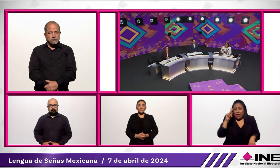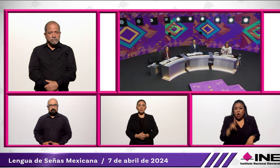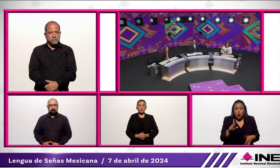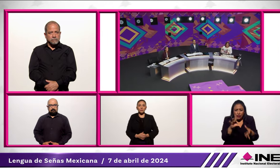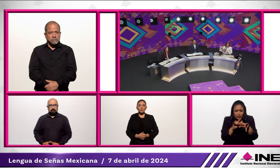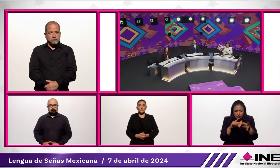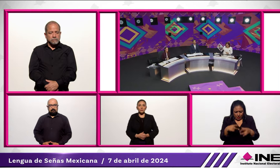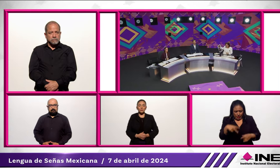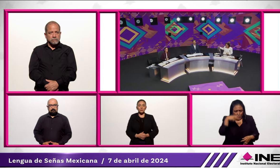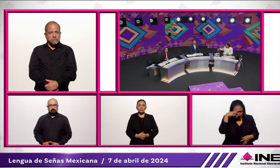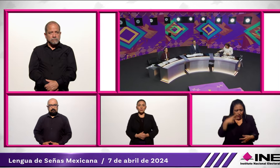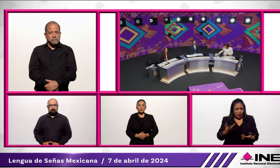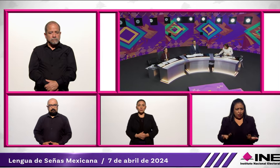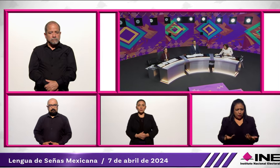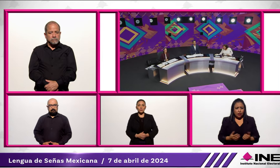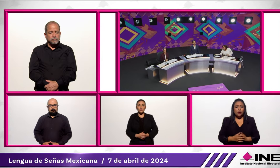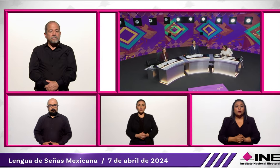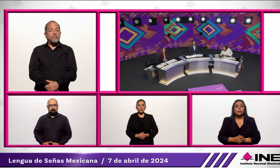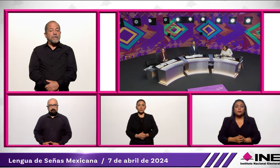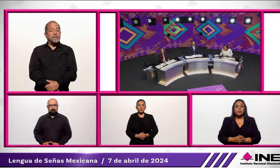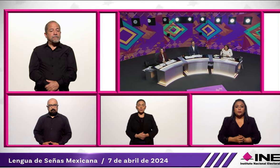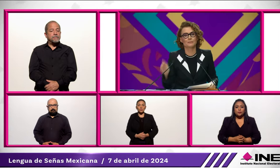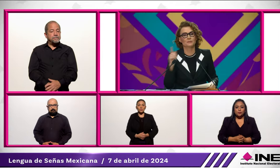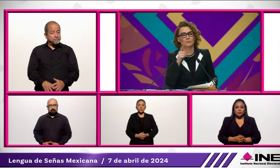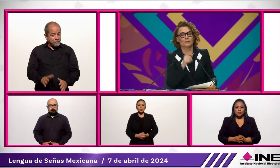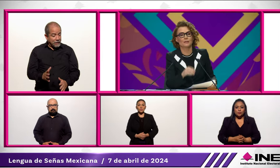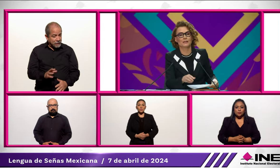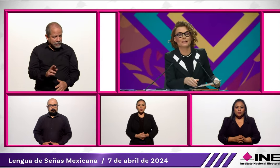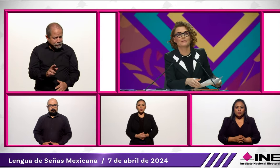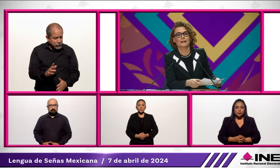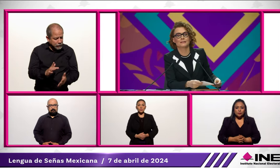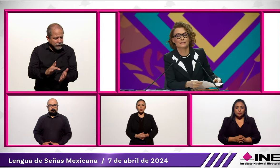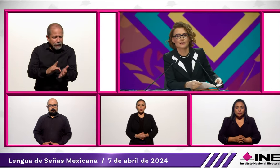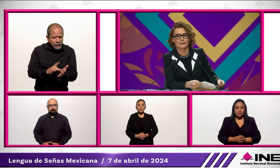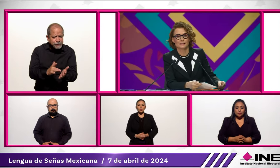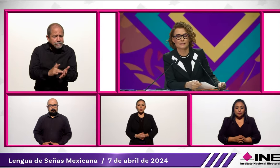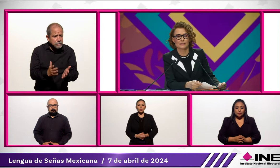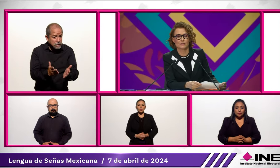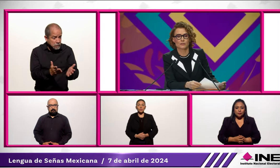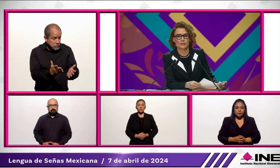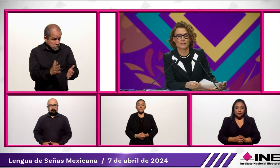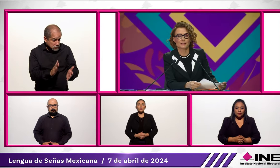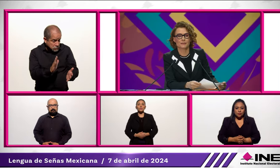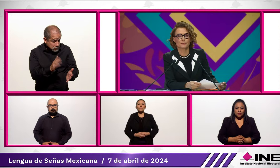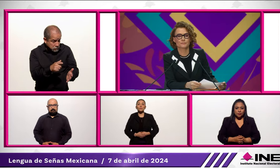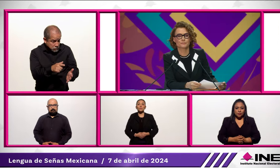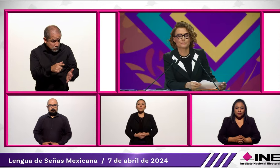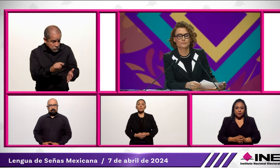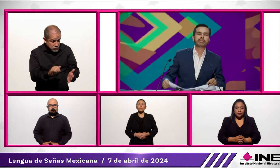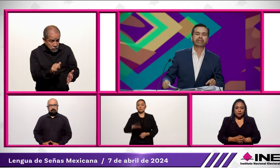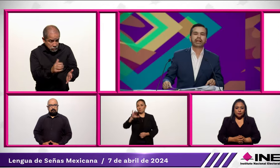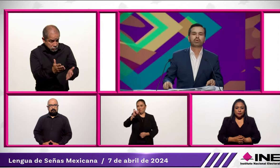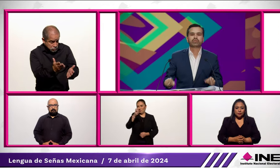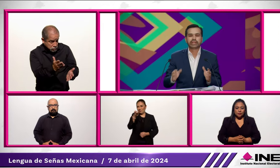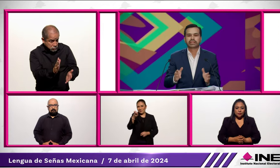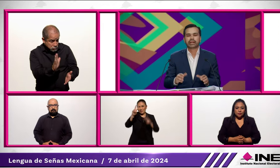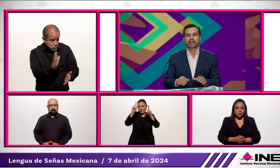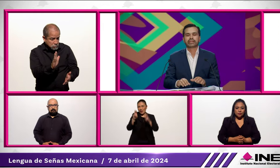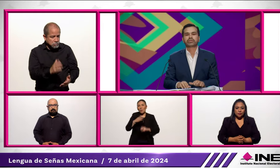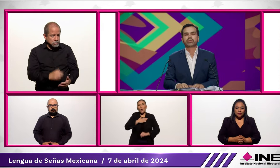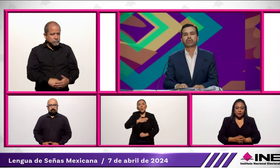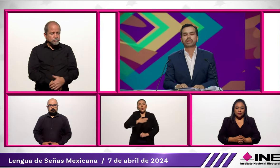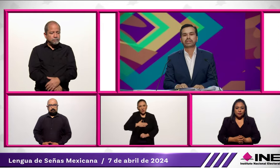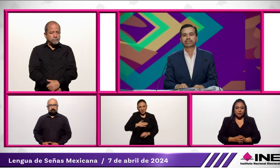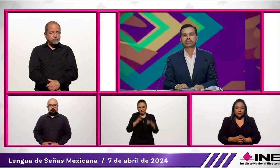mexicanos. Gracias, candidata Xochitl Gálvez. Me pido la palabra el candidato Jorge Máynez. Sí, sobre el tema de la justicia